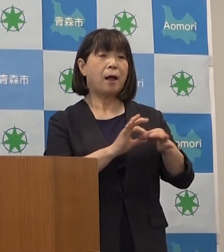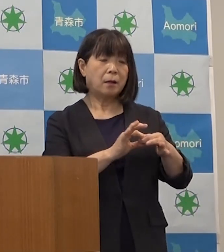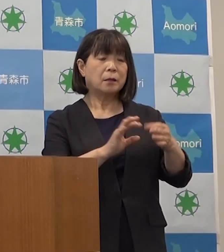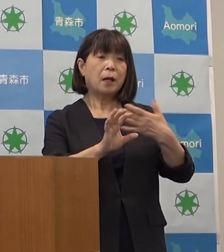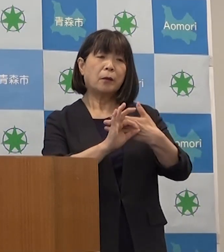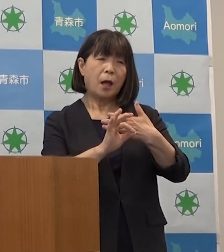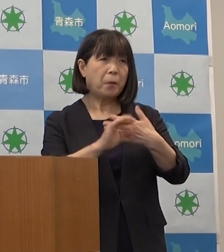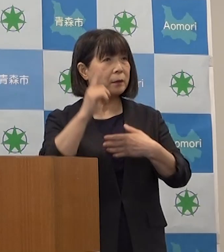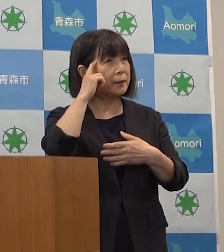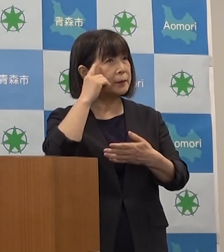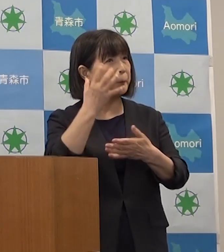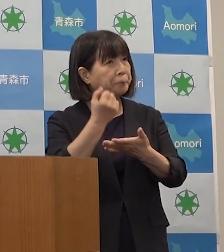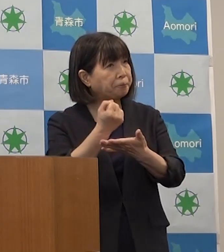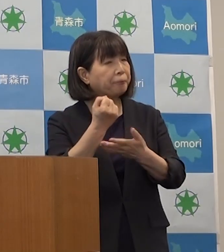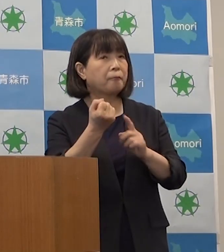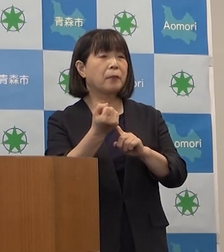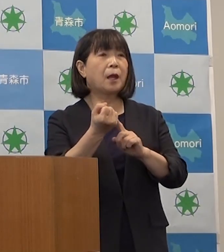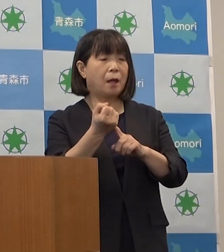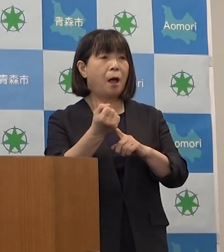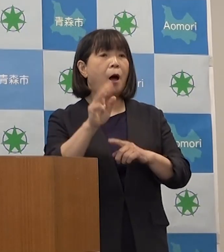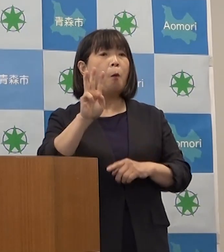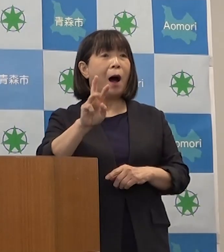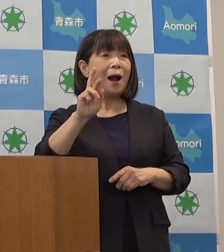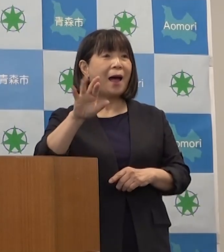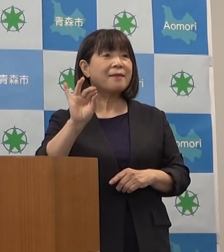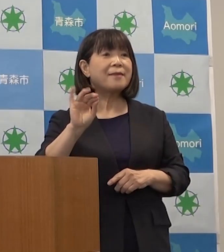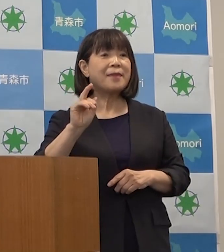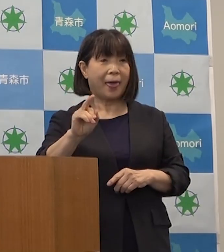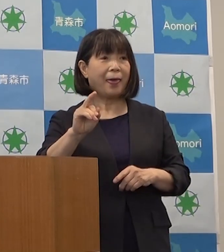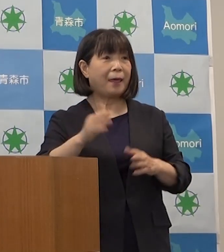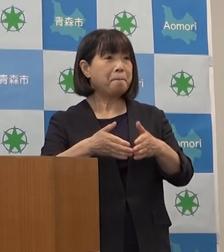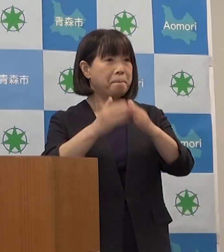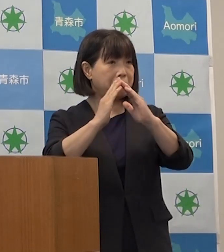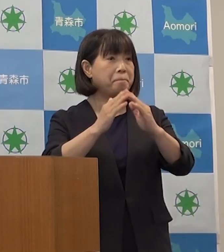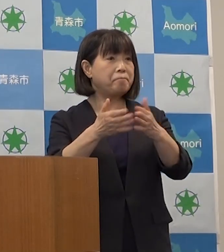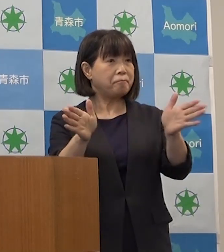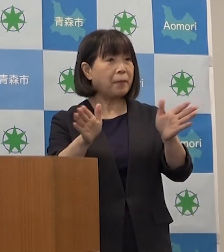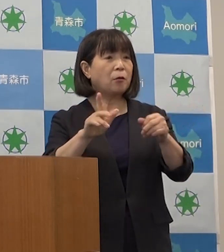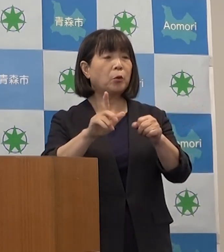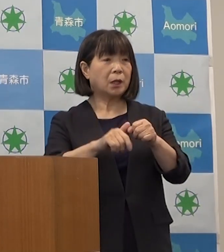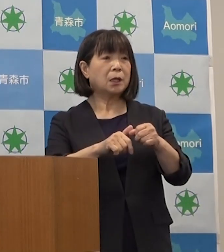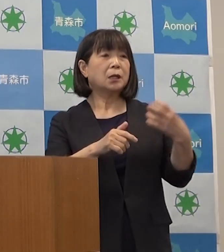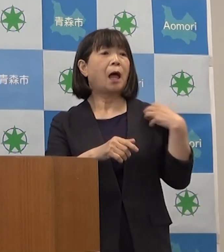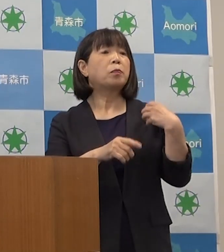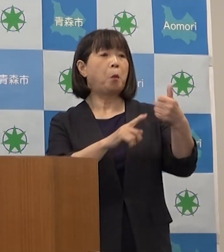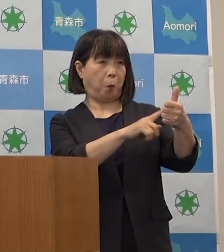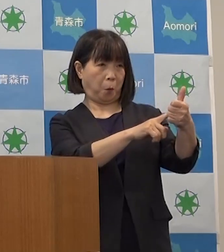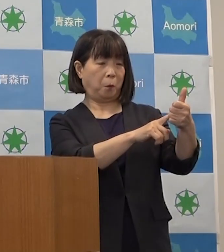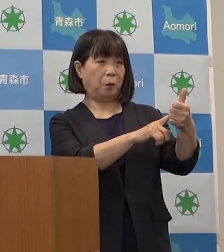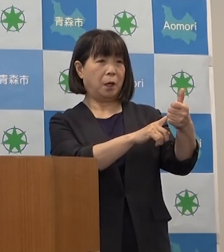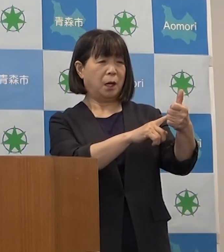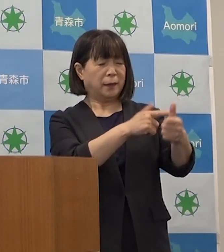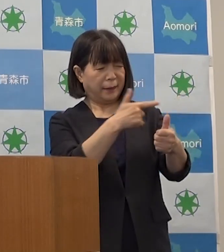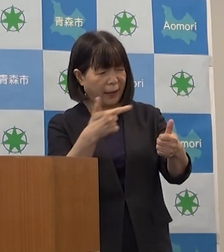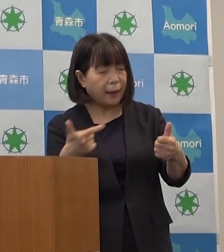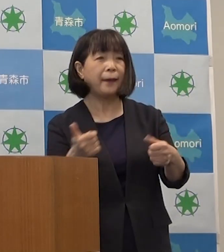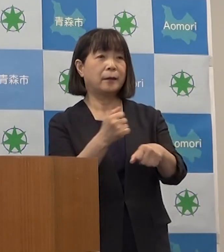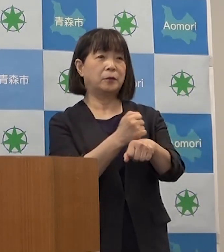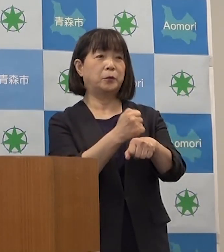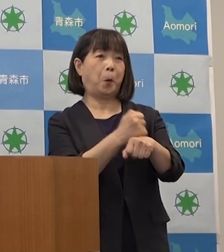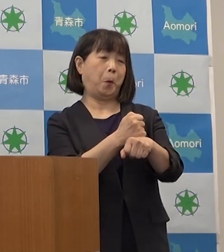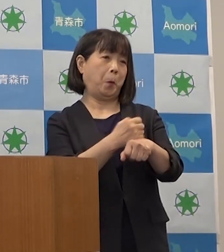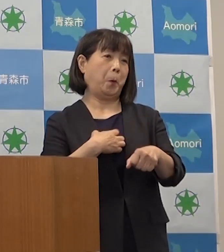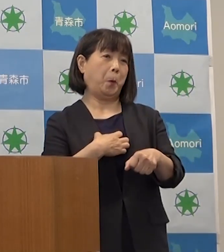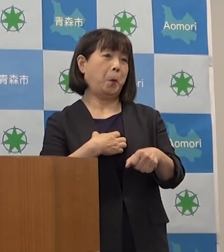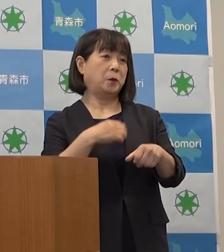私が印象に残っているのは、ワラッセを開設するにあたって当時担当していたんです。でかなり苦労をしながら、